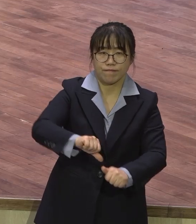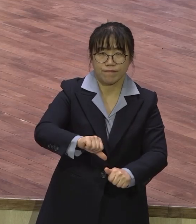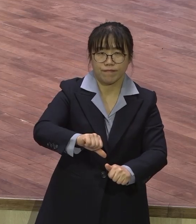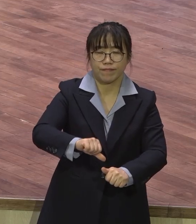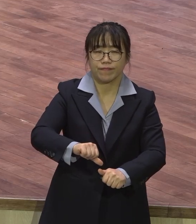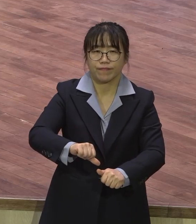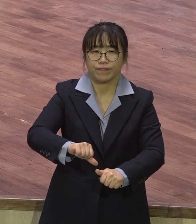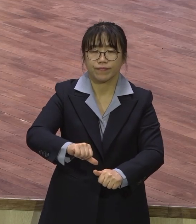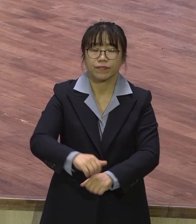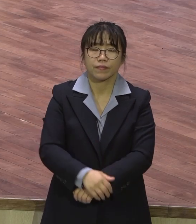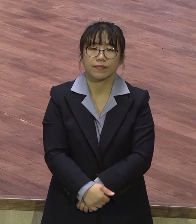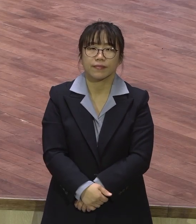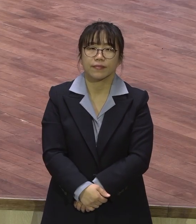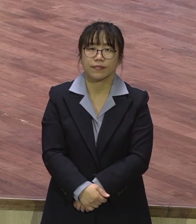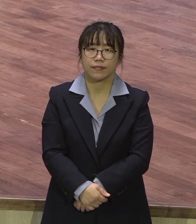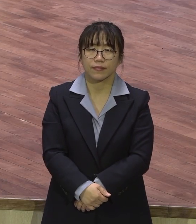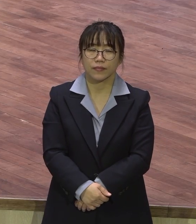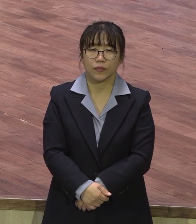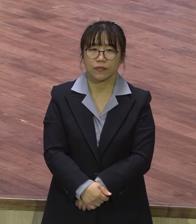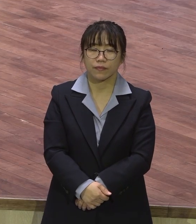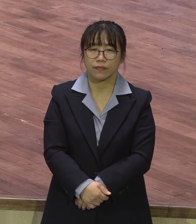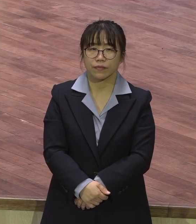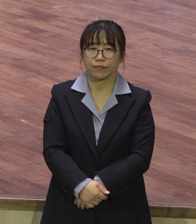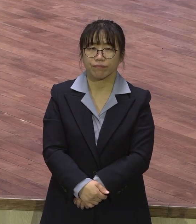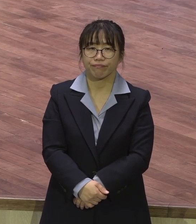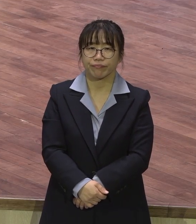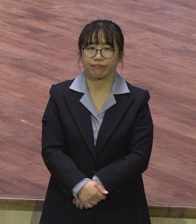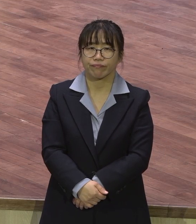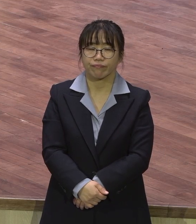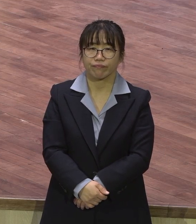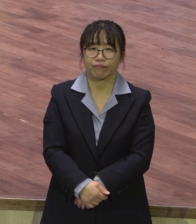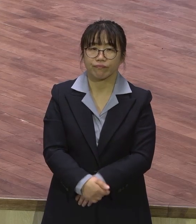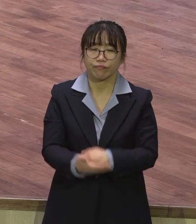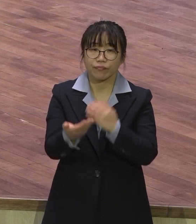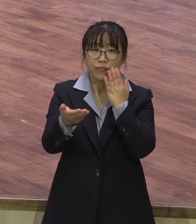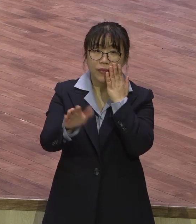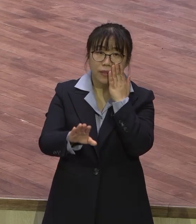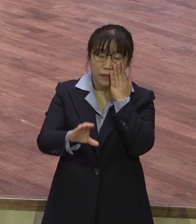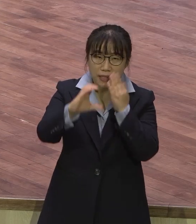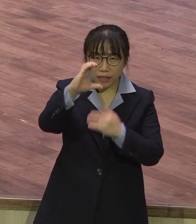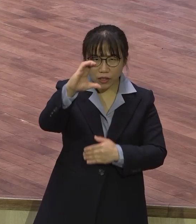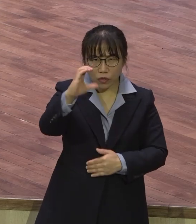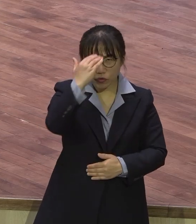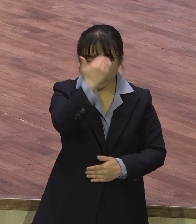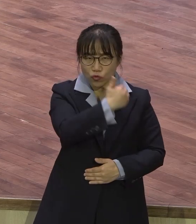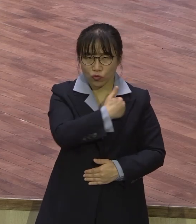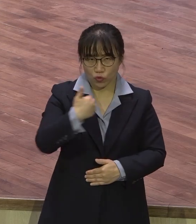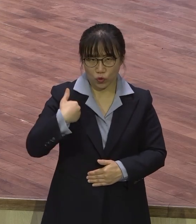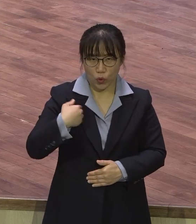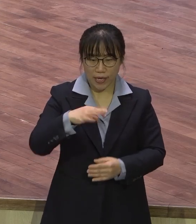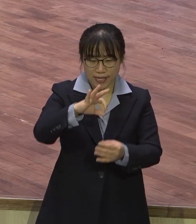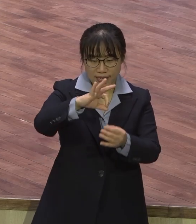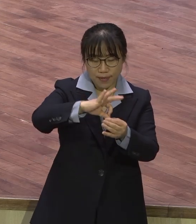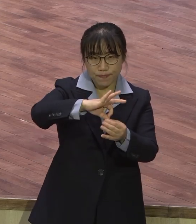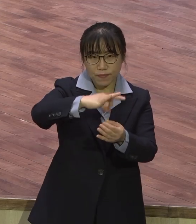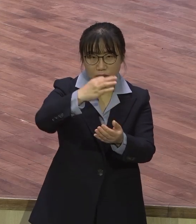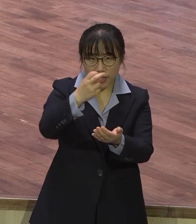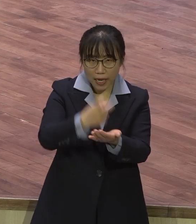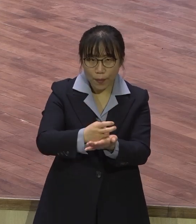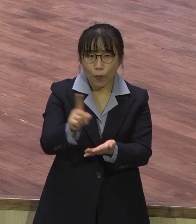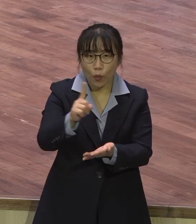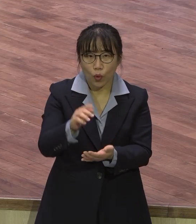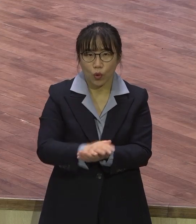임한다는 거예요 3, 4대 그런데 천주교회의 10계명을 보면요 이런 우상승배